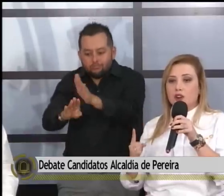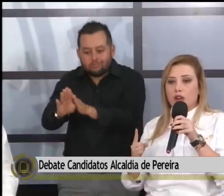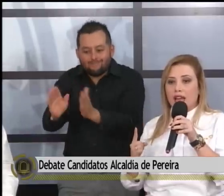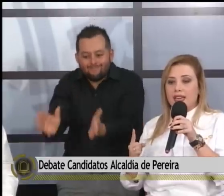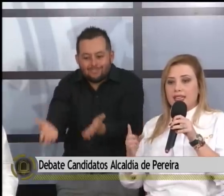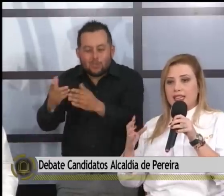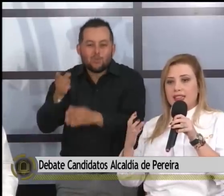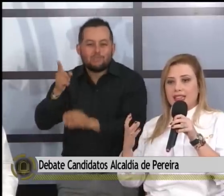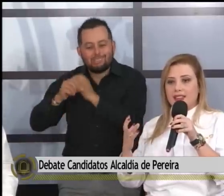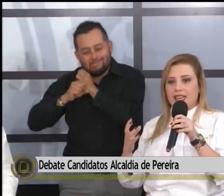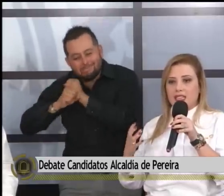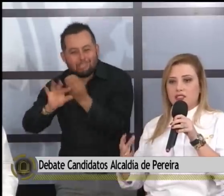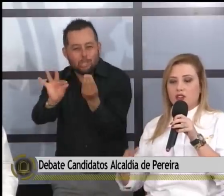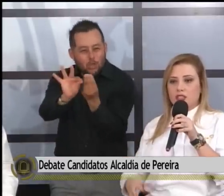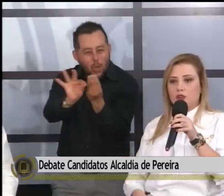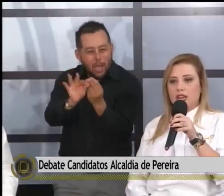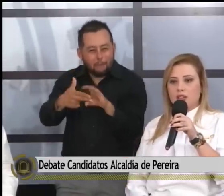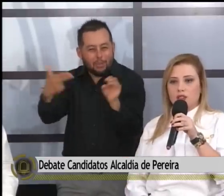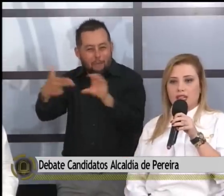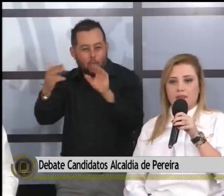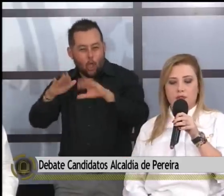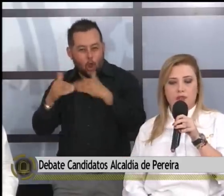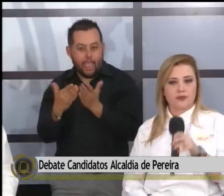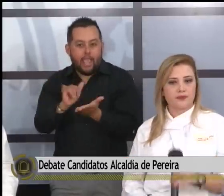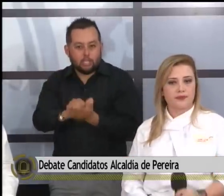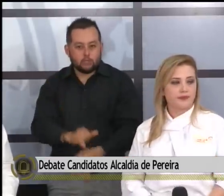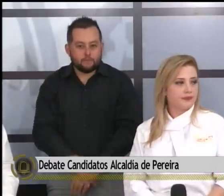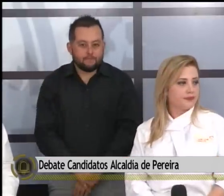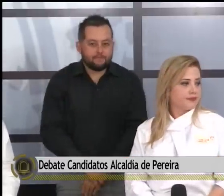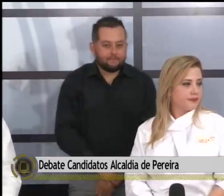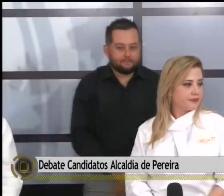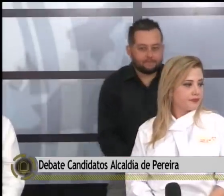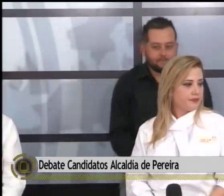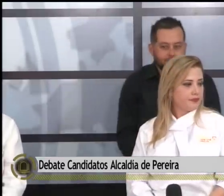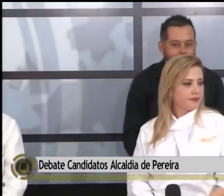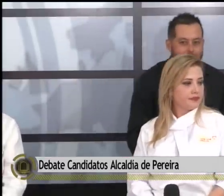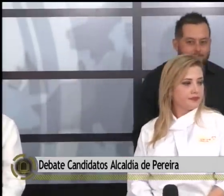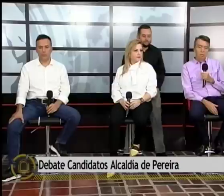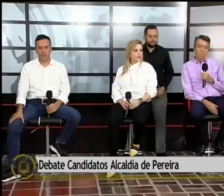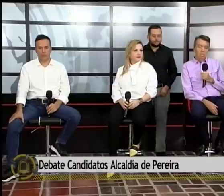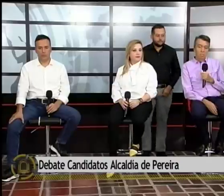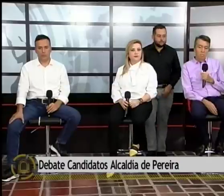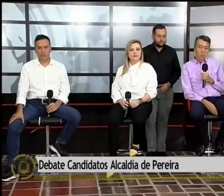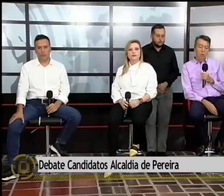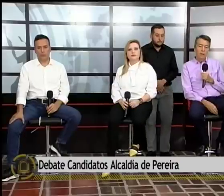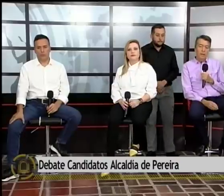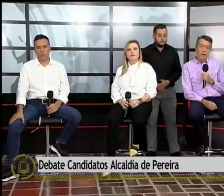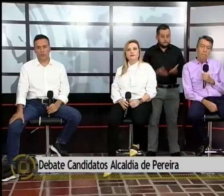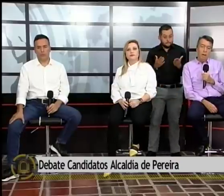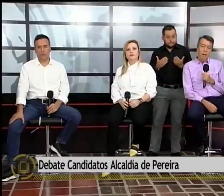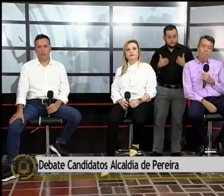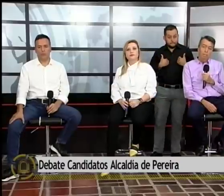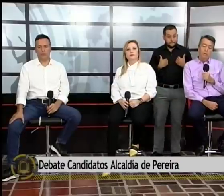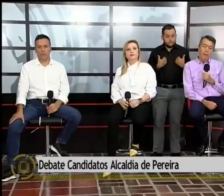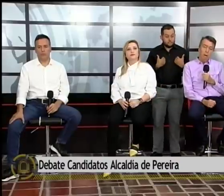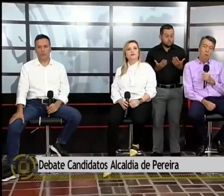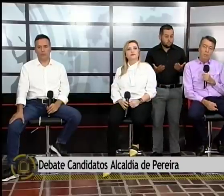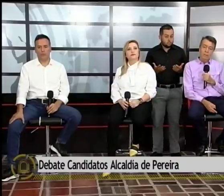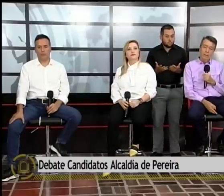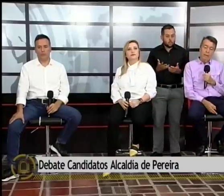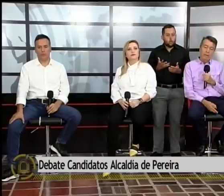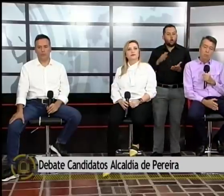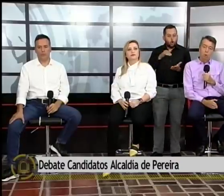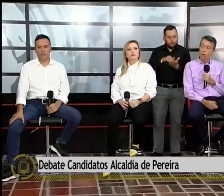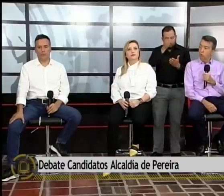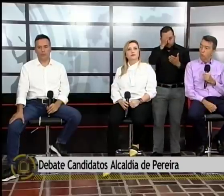la droga y de tanta deserción escolar que hoy tenemos. Carlos Alfredo Crosway. Yo veía a crear